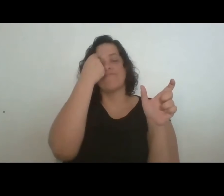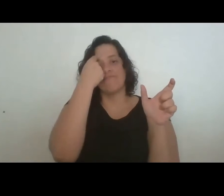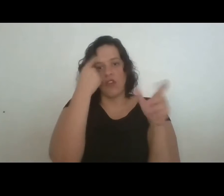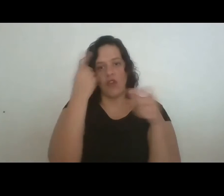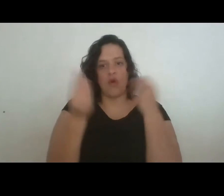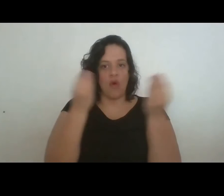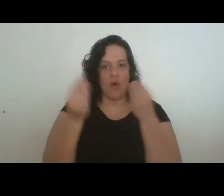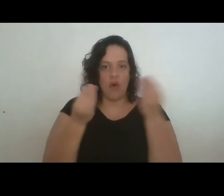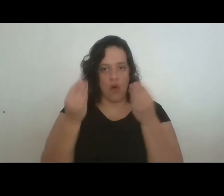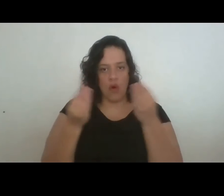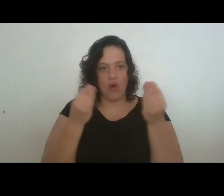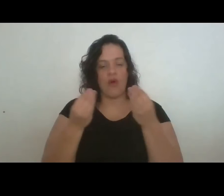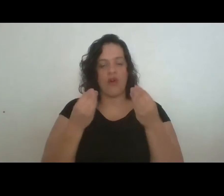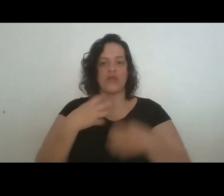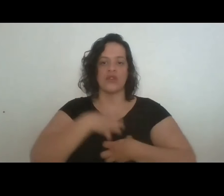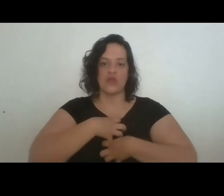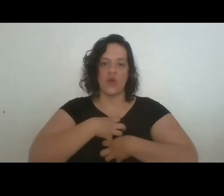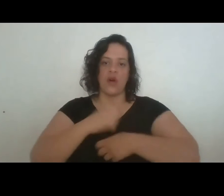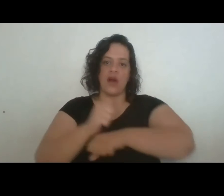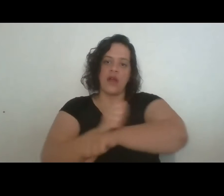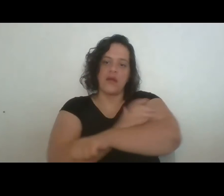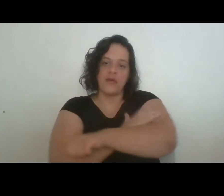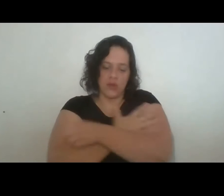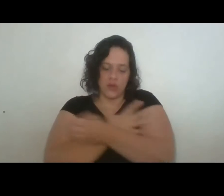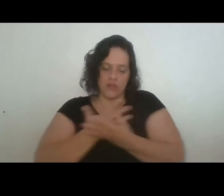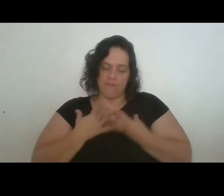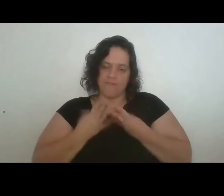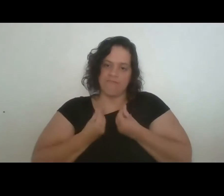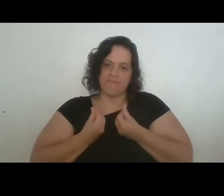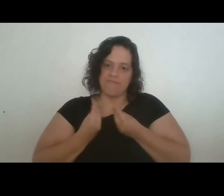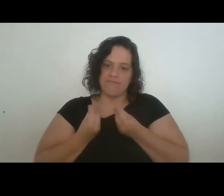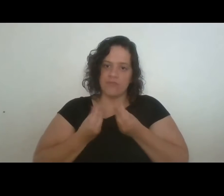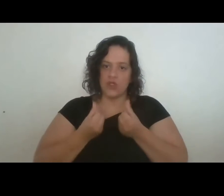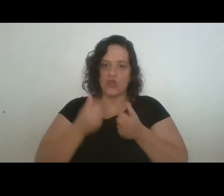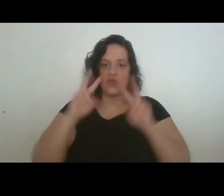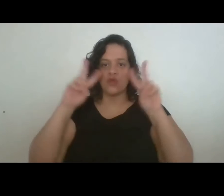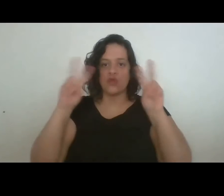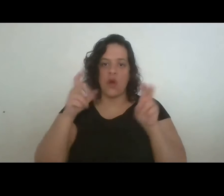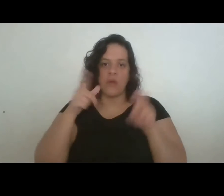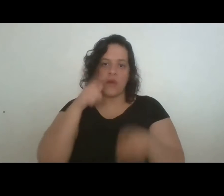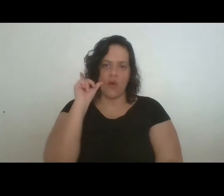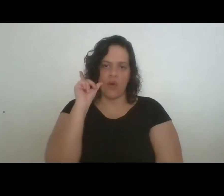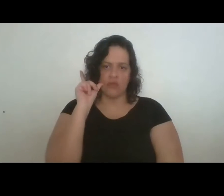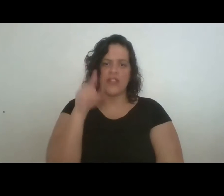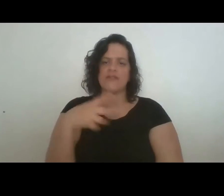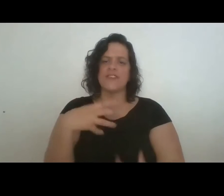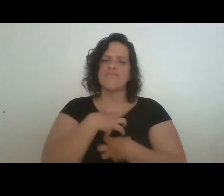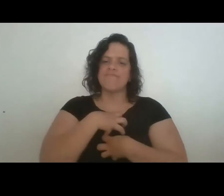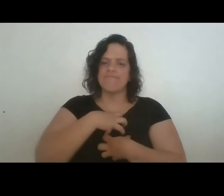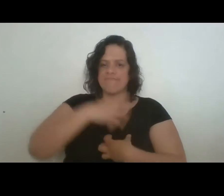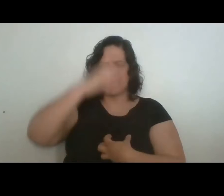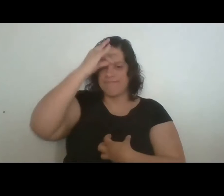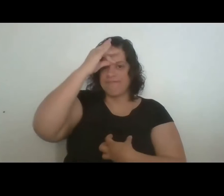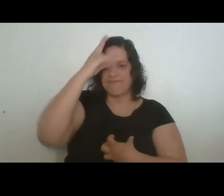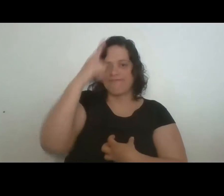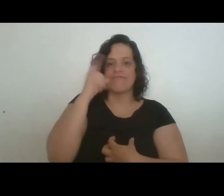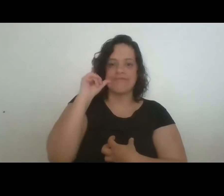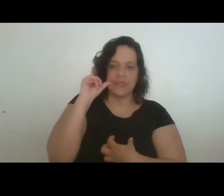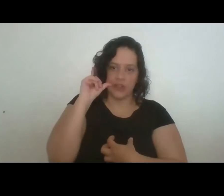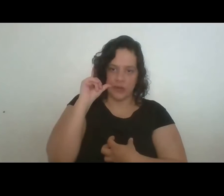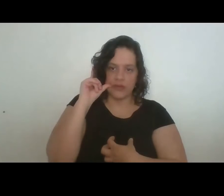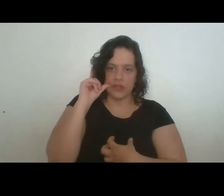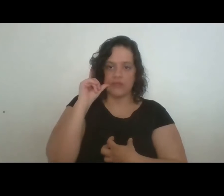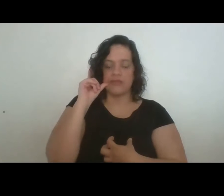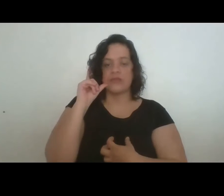seus sentimentos, a sua sensação do dia de ontem, né? O que ficou de ontem para hoje, assim, o que ainda